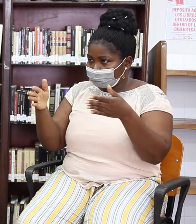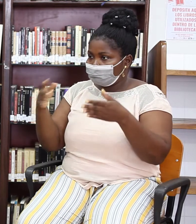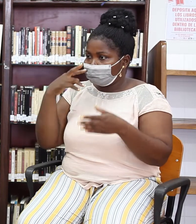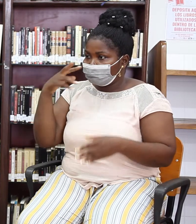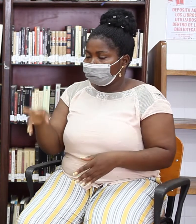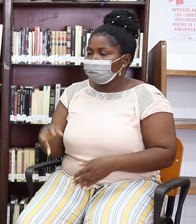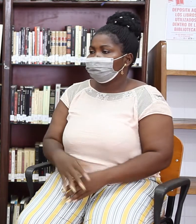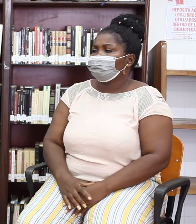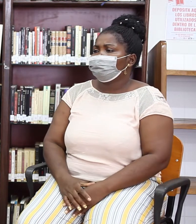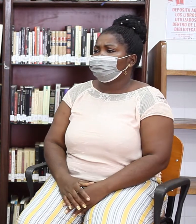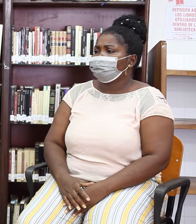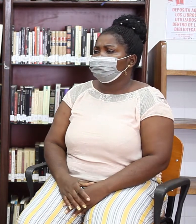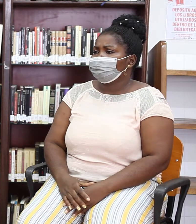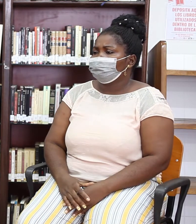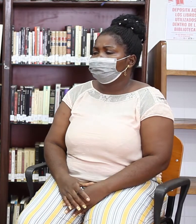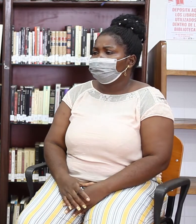ver.